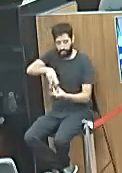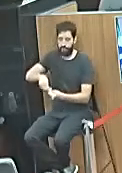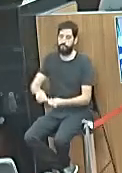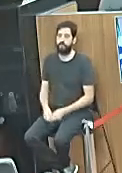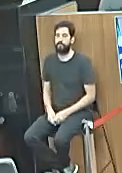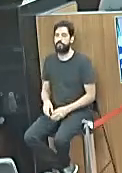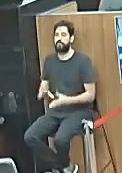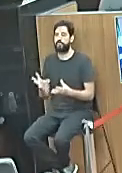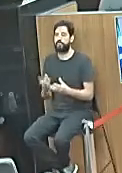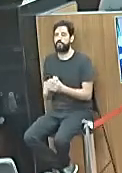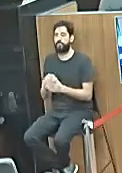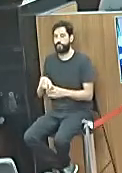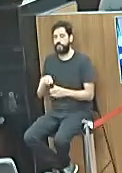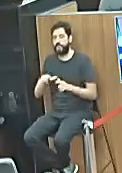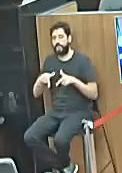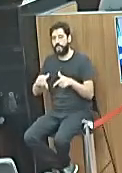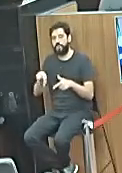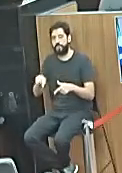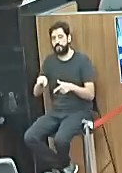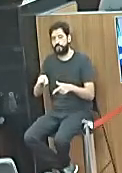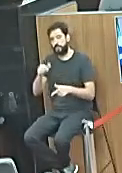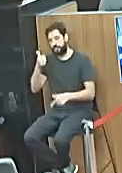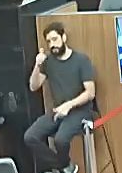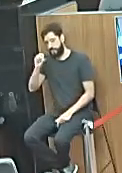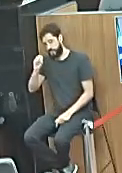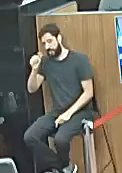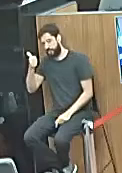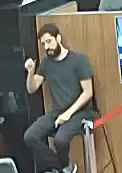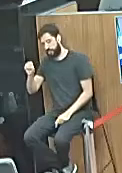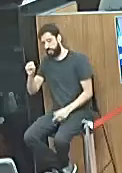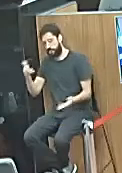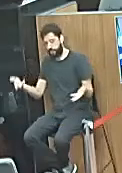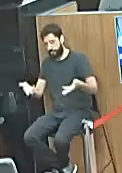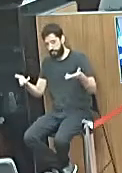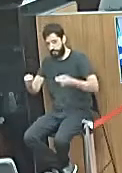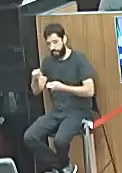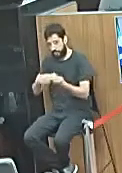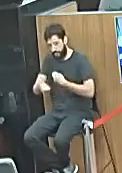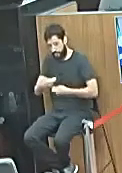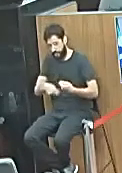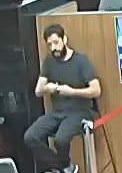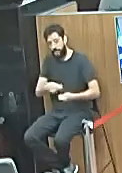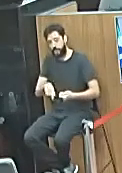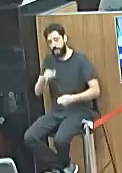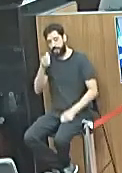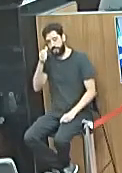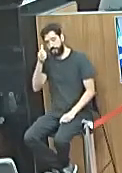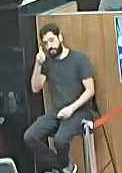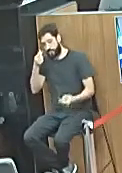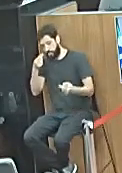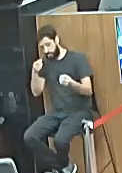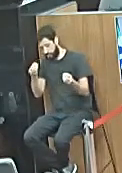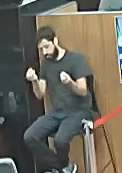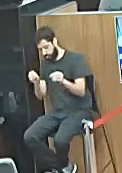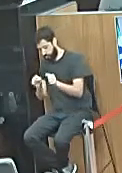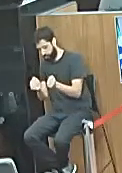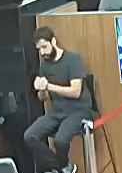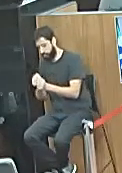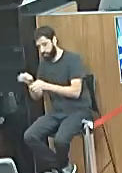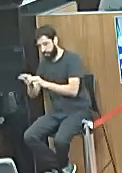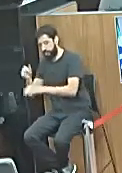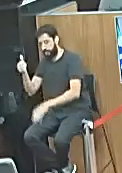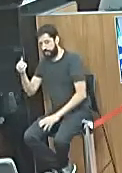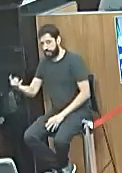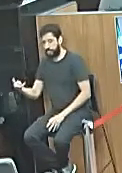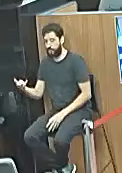incluindo escopo da ação 10 x 8 os negócios do programa 64 a capacitação dos